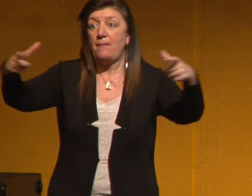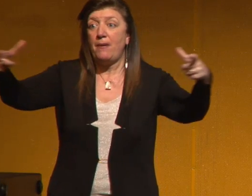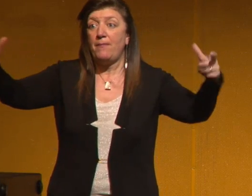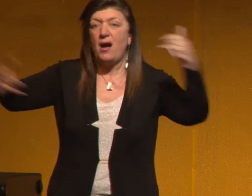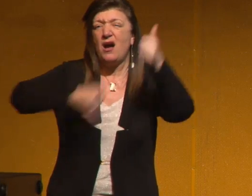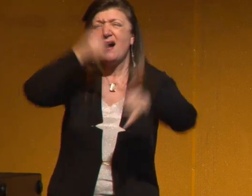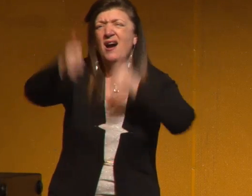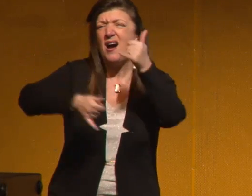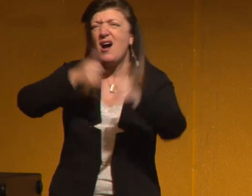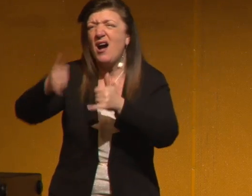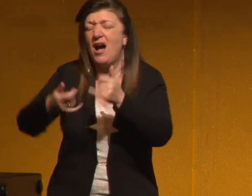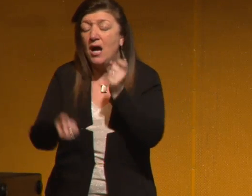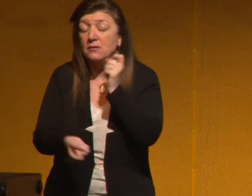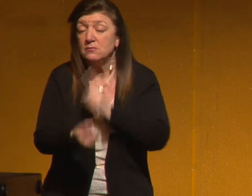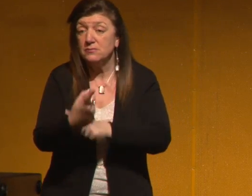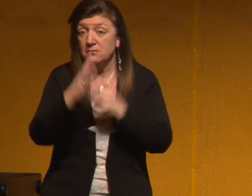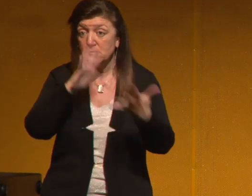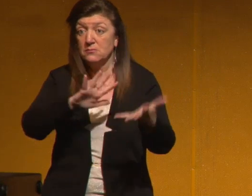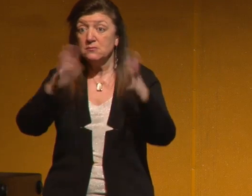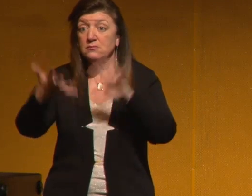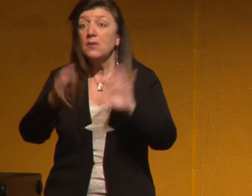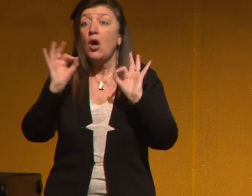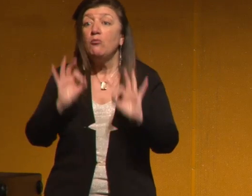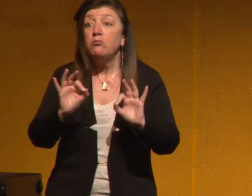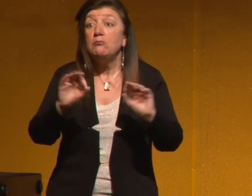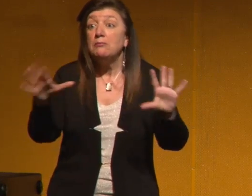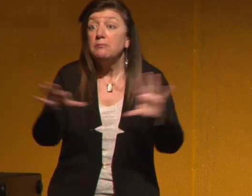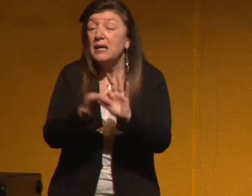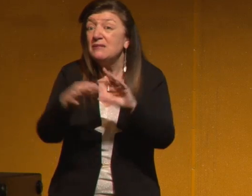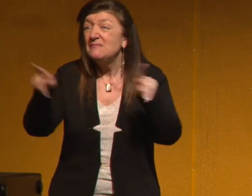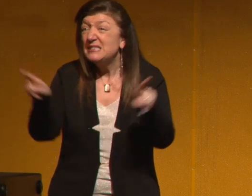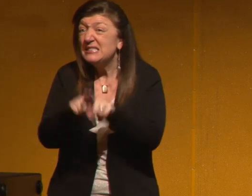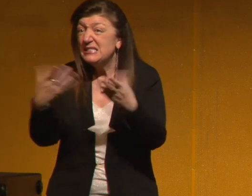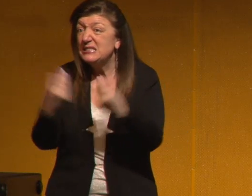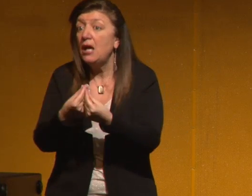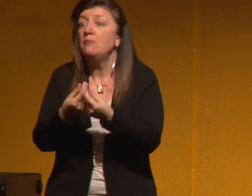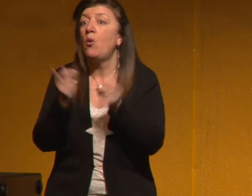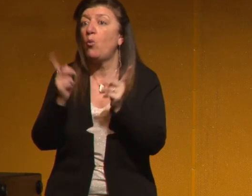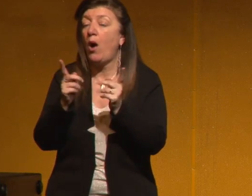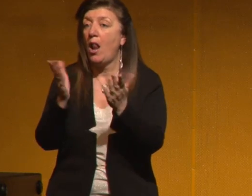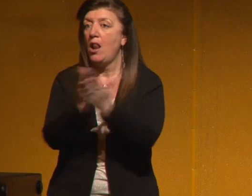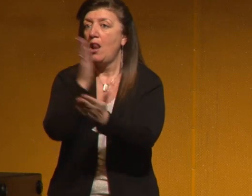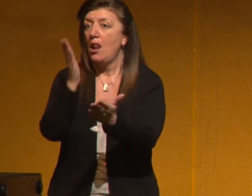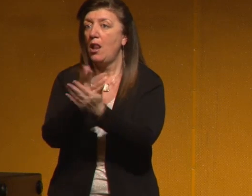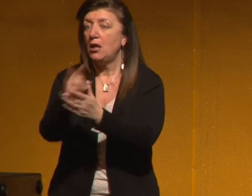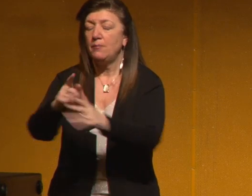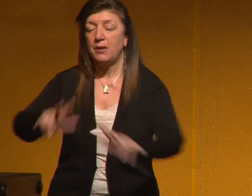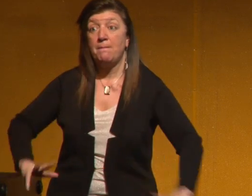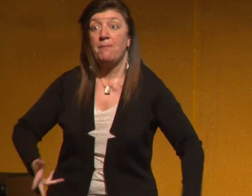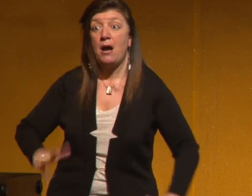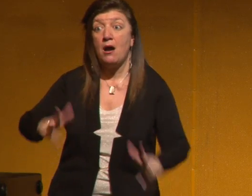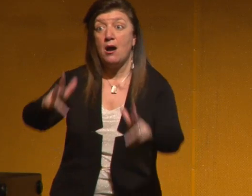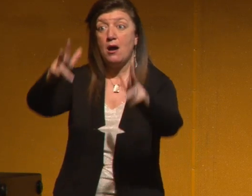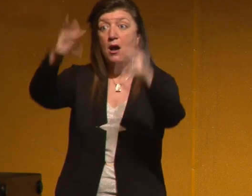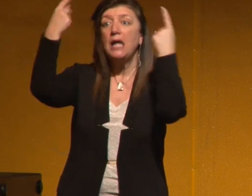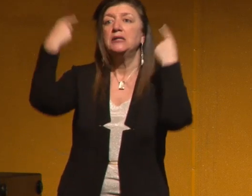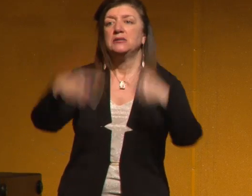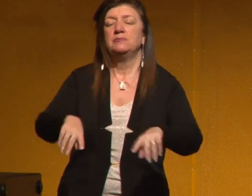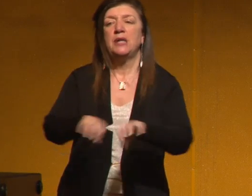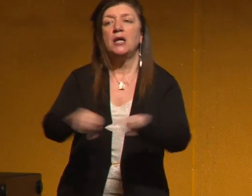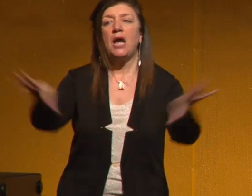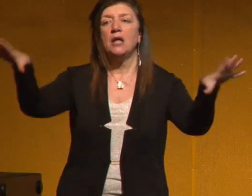si è aggiunto un fenomeno ben preciso il rogo dei libri eccole le radici del male in missione sottotracce poi